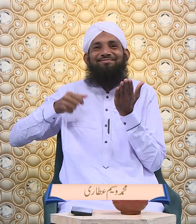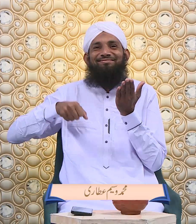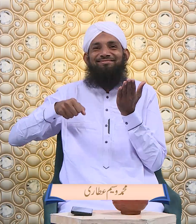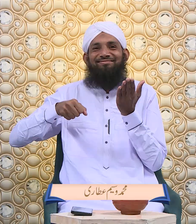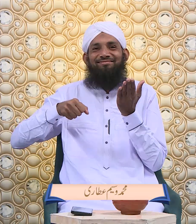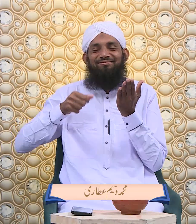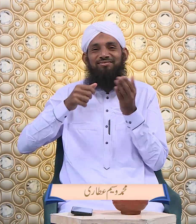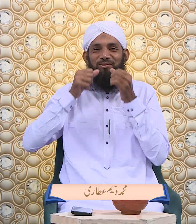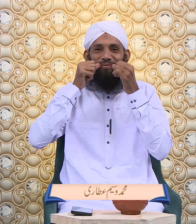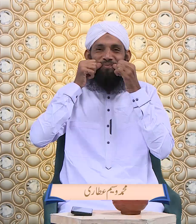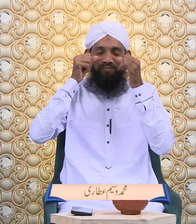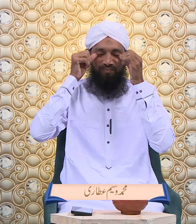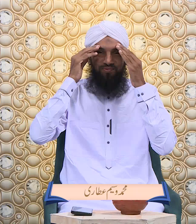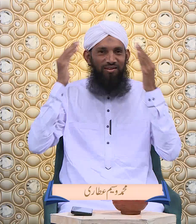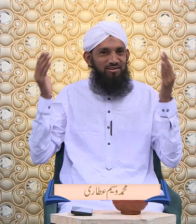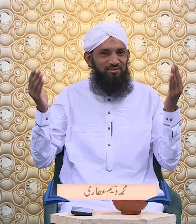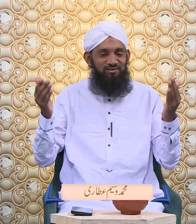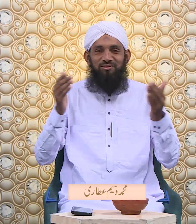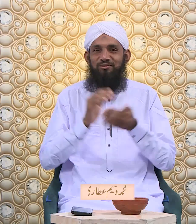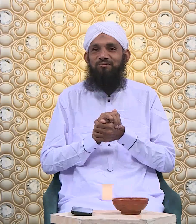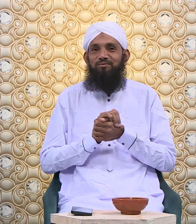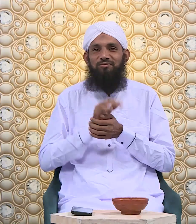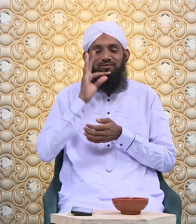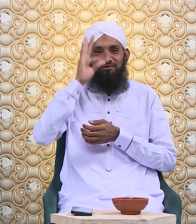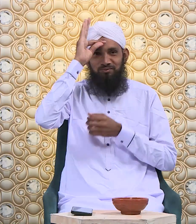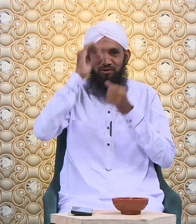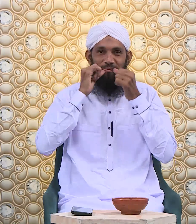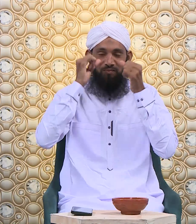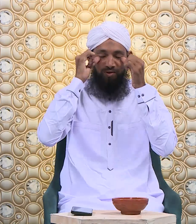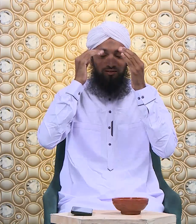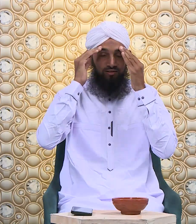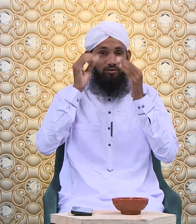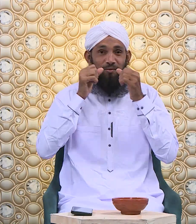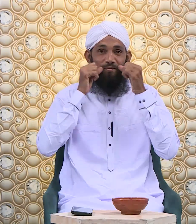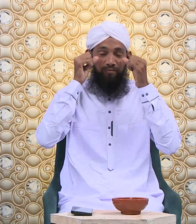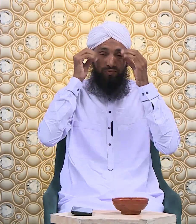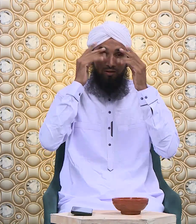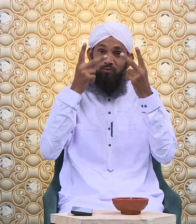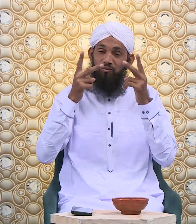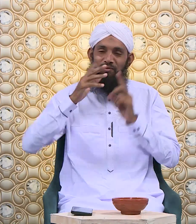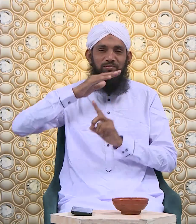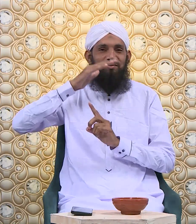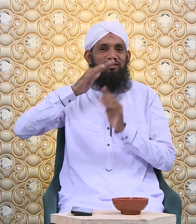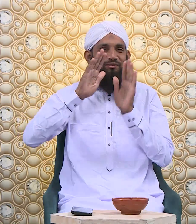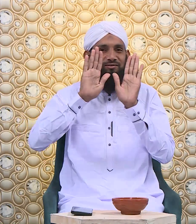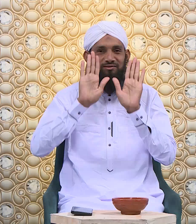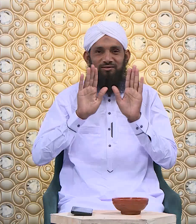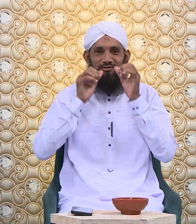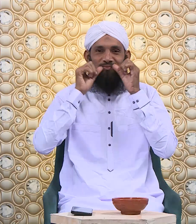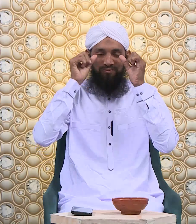نام لکھتے ہیں ذات ہوئی انتخاب وصف ہوئے لا جواب نام ہوا مصطفی تم پہ کروڑ لو درود صلو